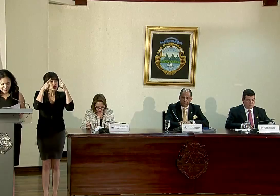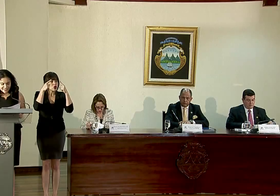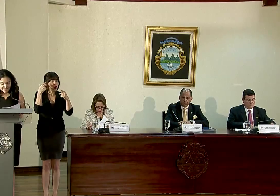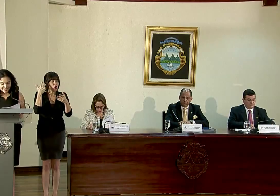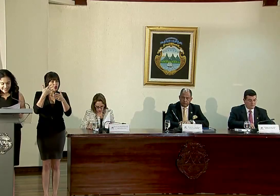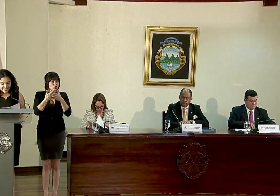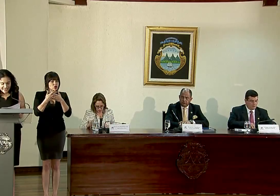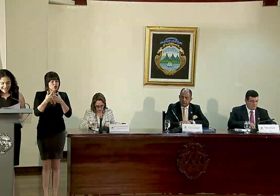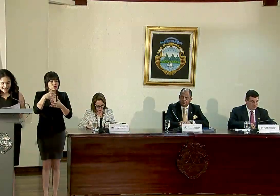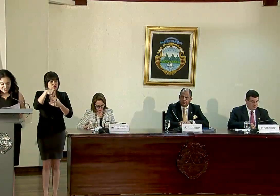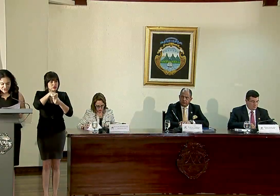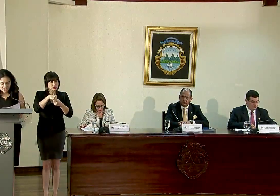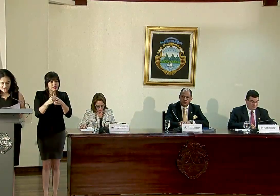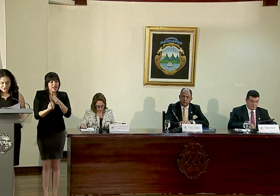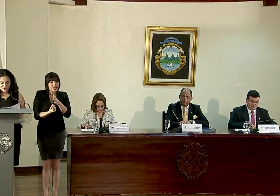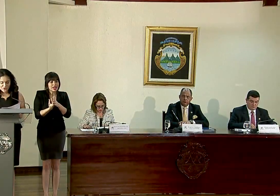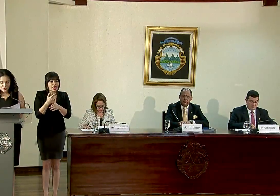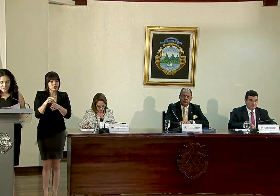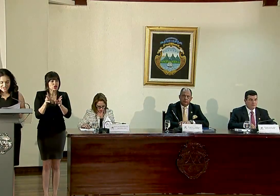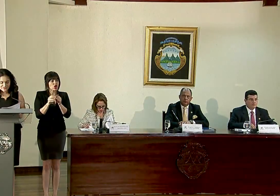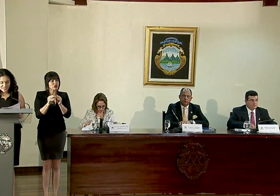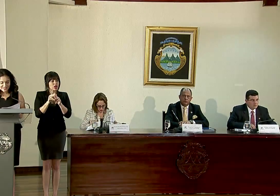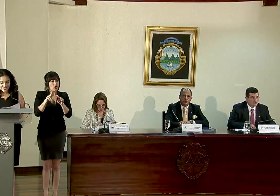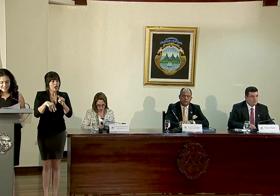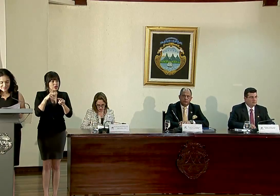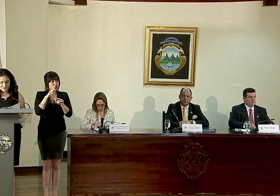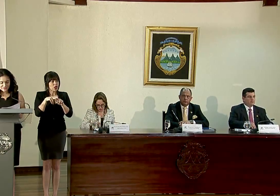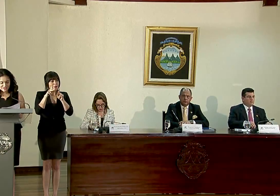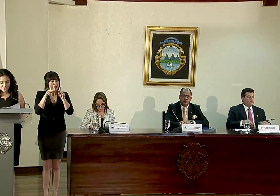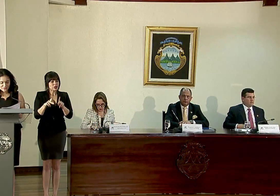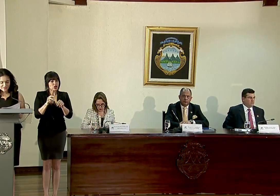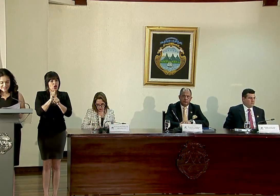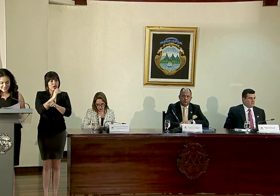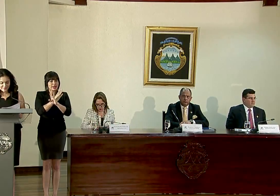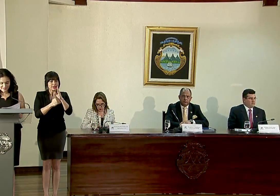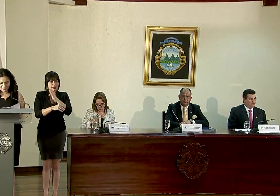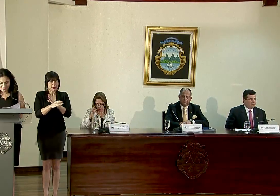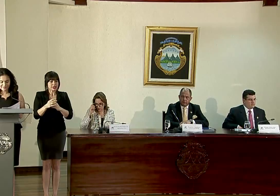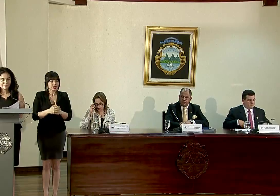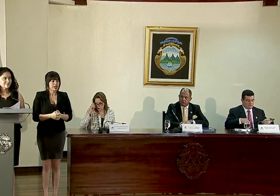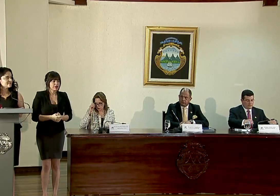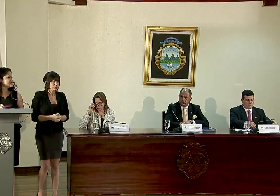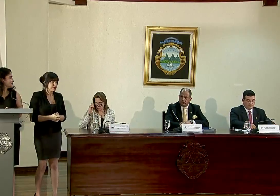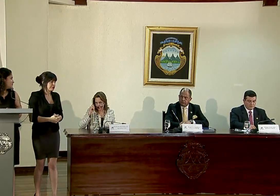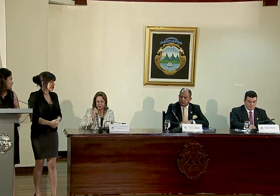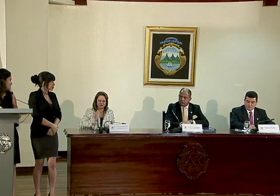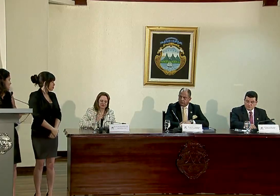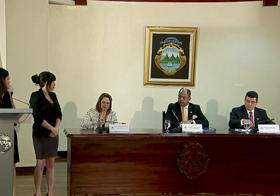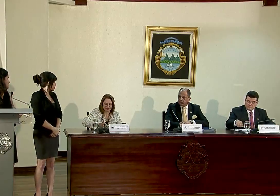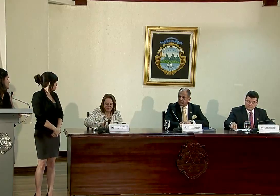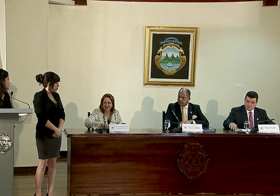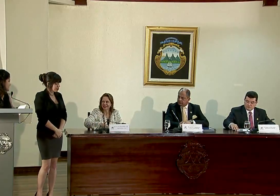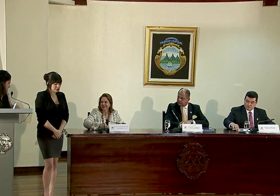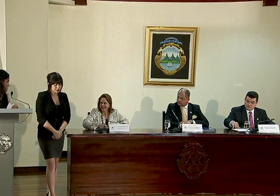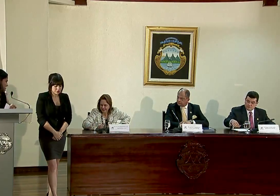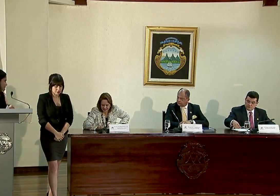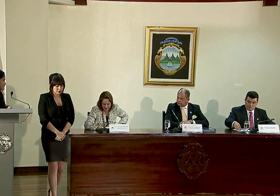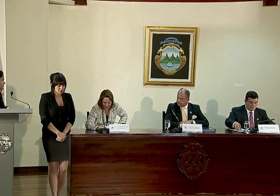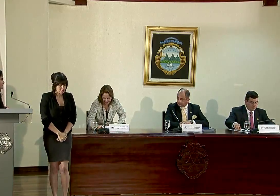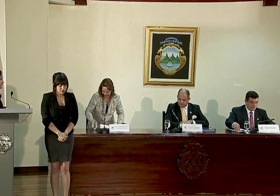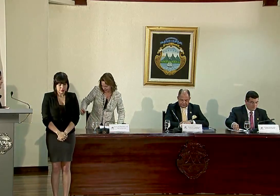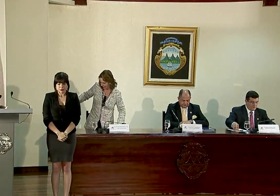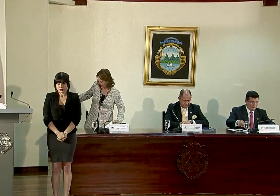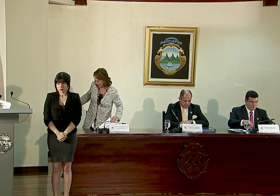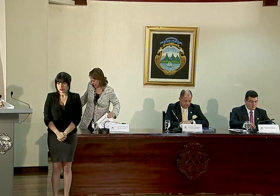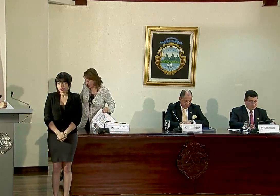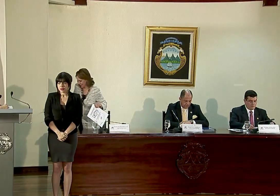de la creación del Consejo Nacional de las Personas con discapacidad. Doña Ana, si usted lo hace, es de aquí.